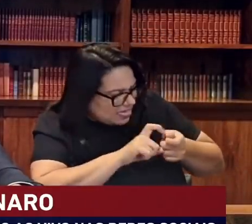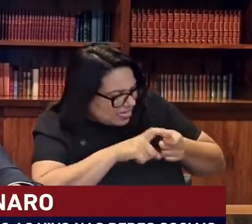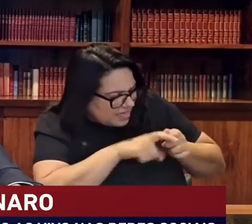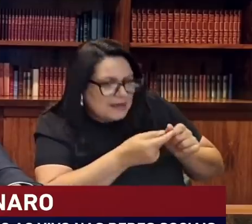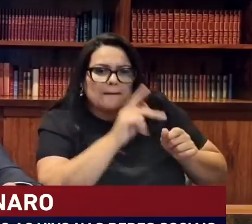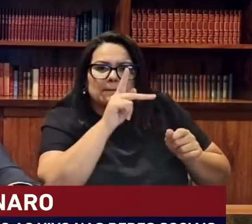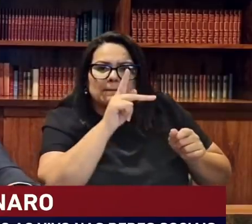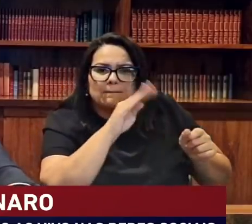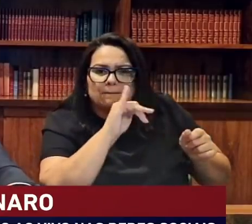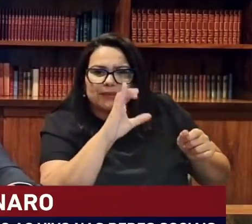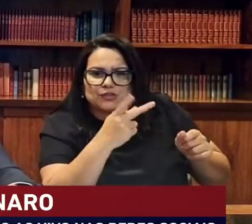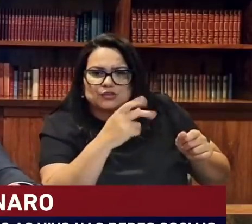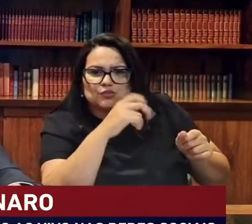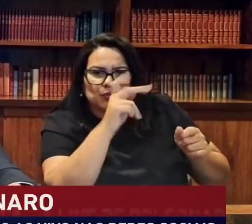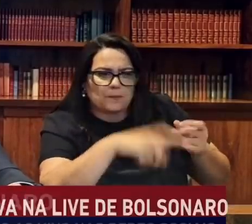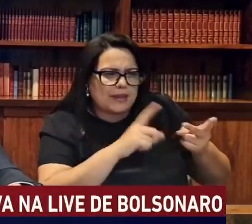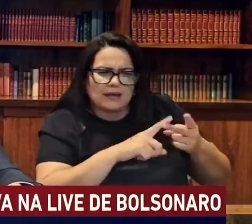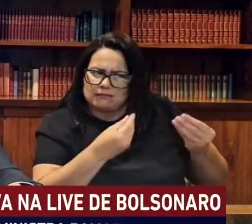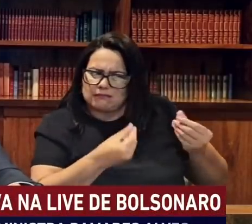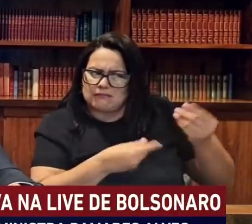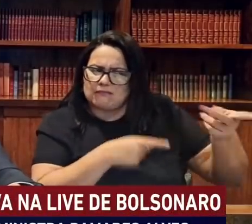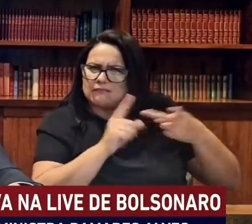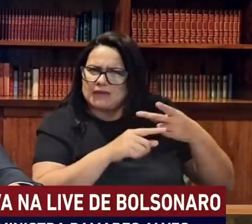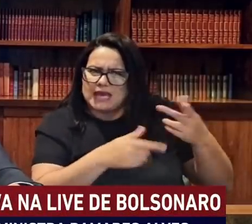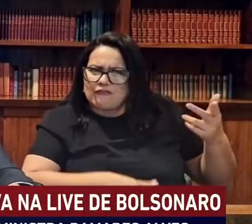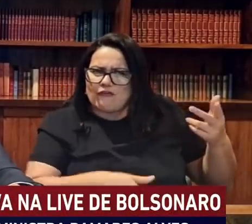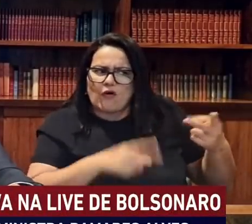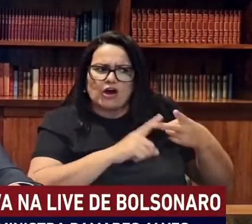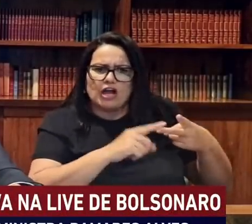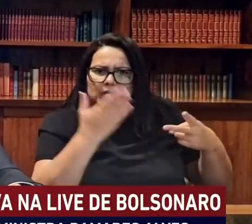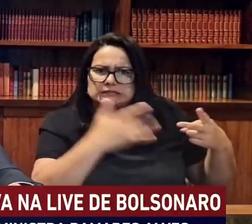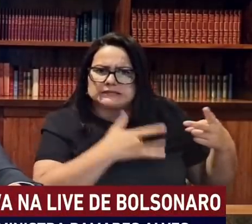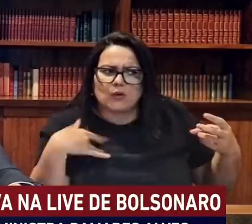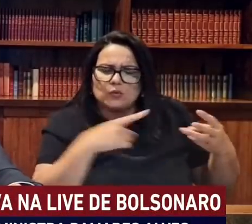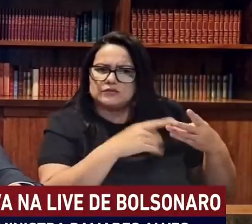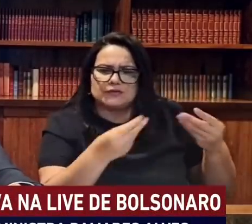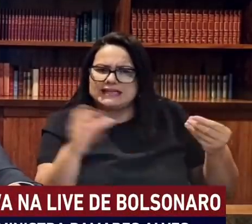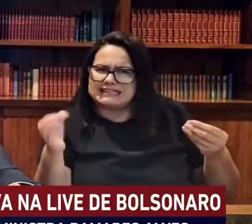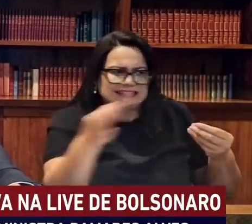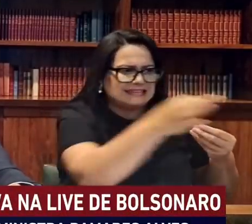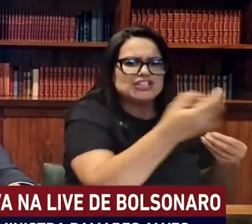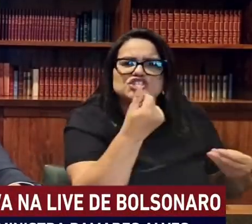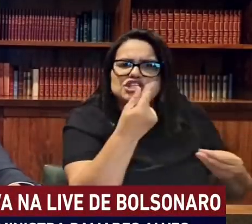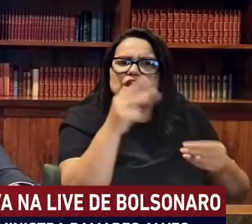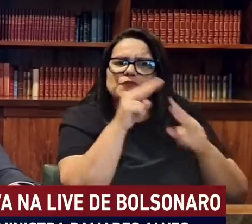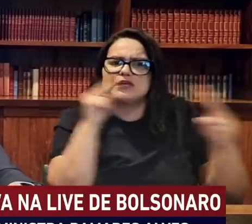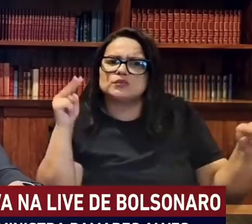para índio. Como é que índio ia usar moeda virtual? Então, como a pauta indígena, presidente, era usada para desvio de recursos